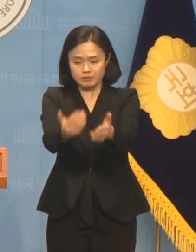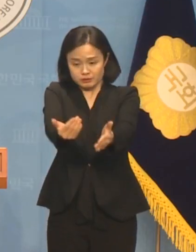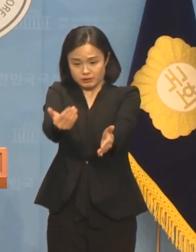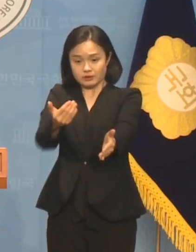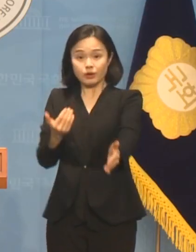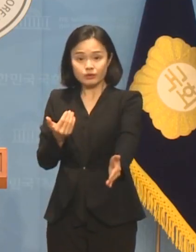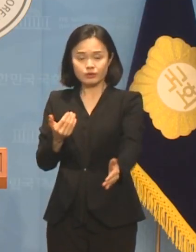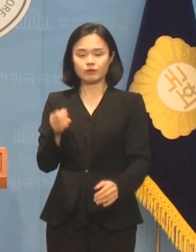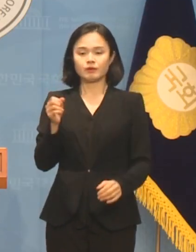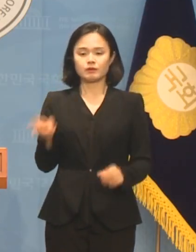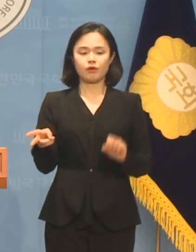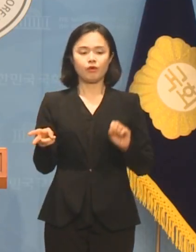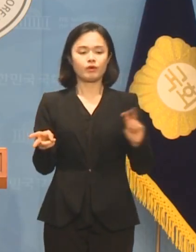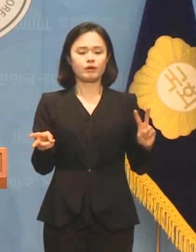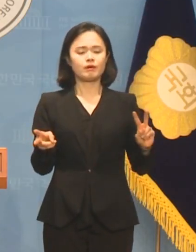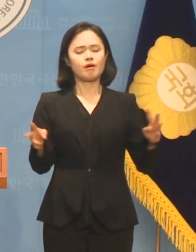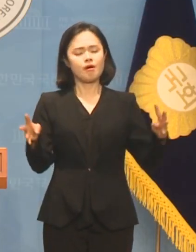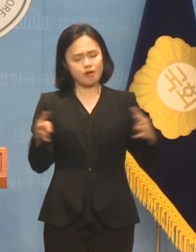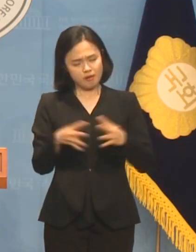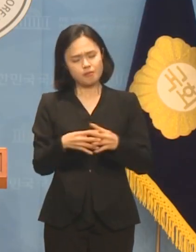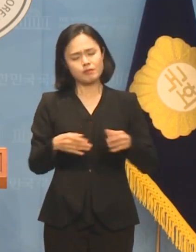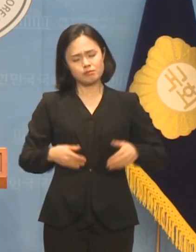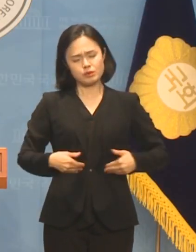요청했을 뿐이었다는 점을 상기드립니다.